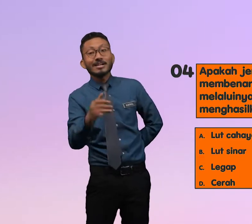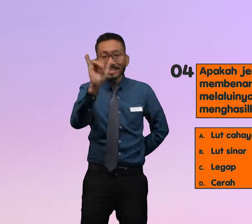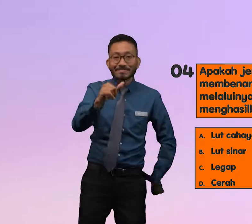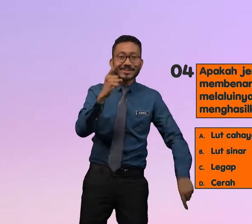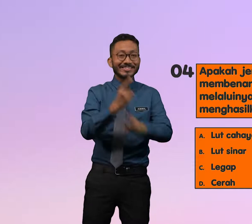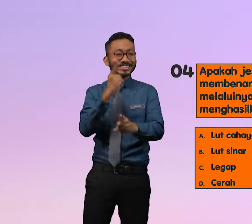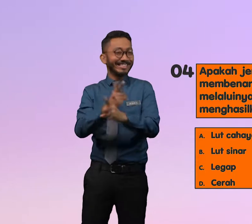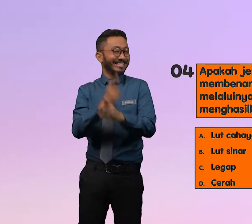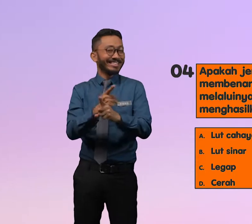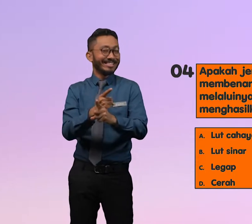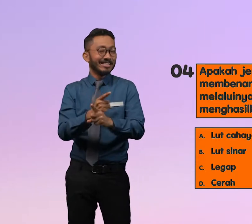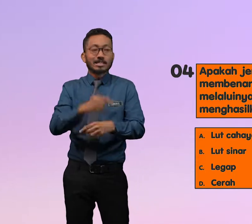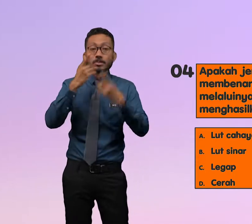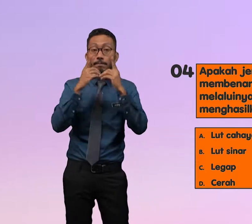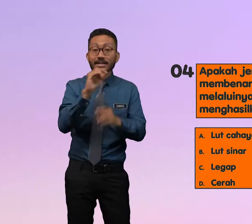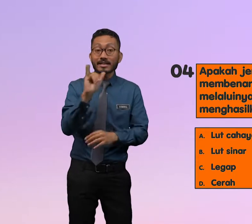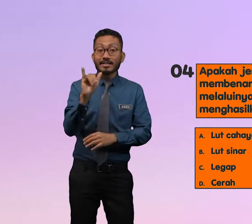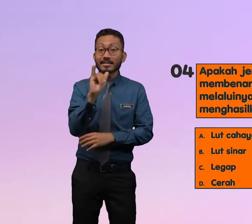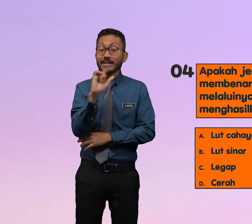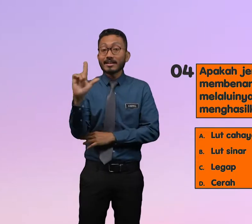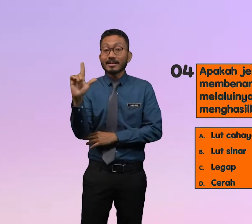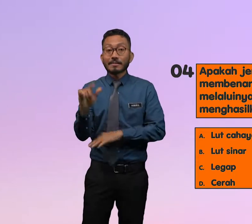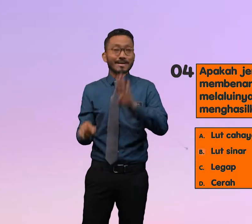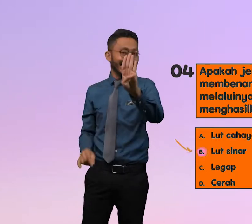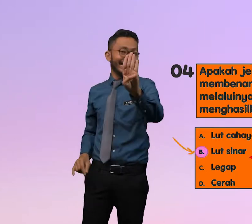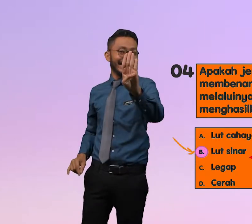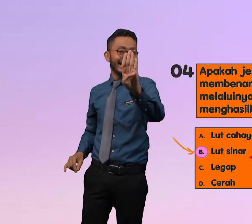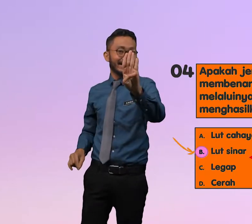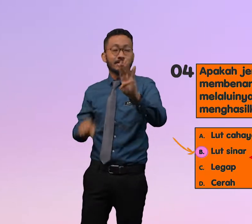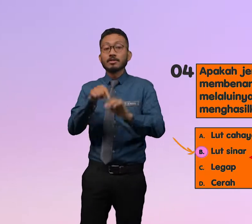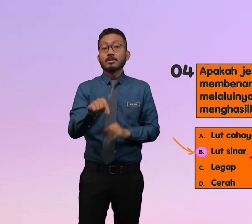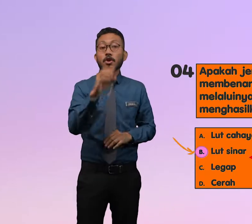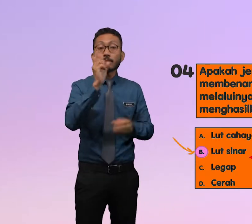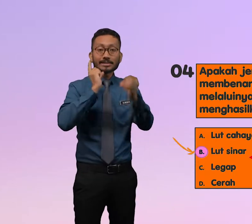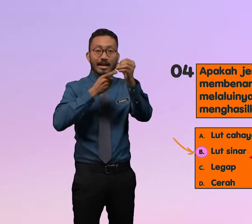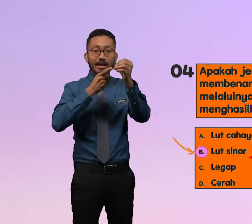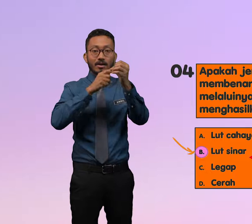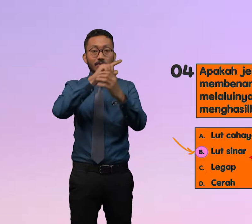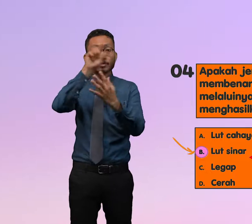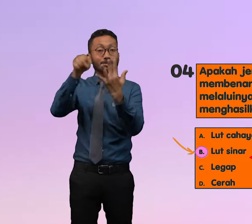Ya betul. Jawapannya ialah B. Objek